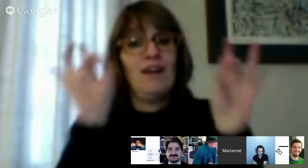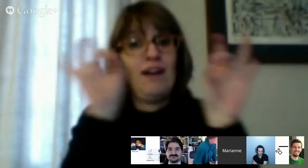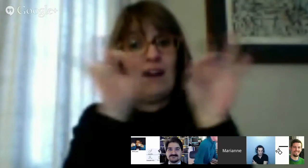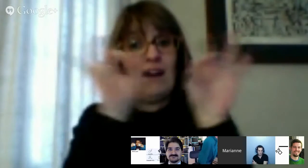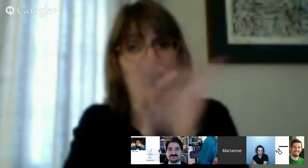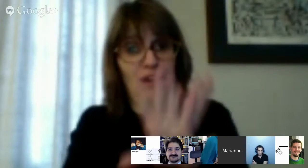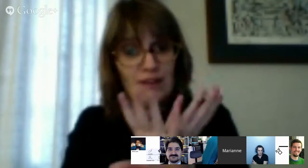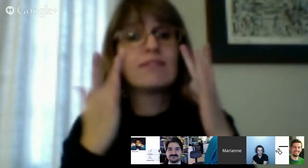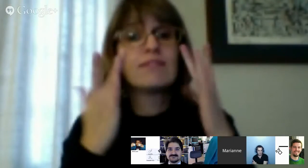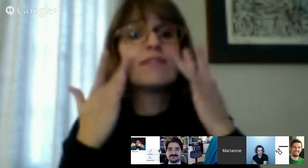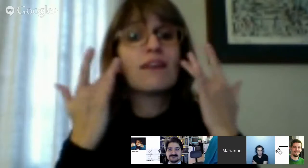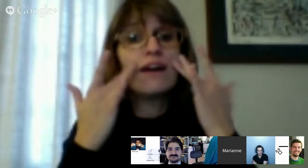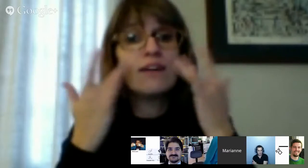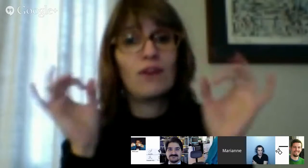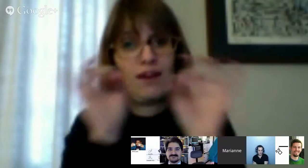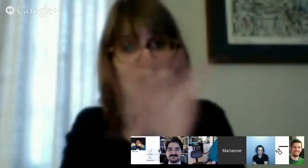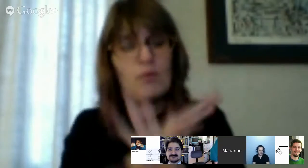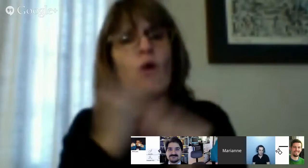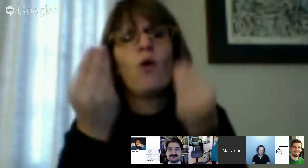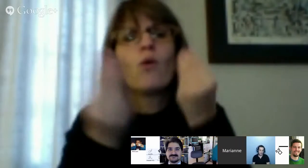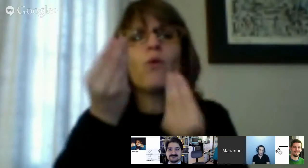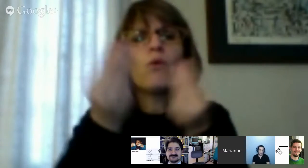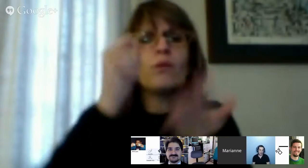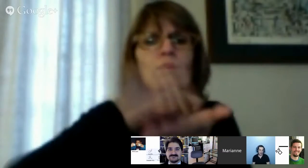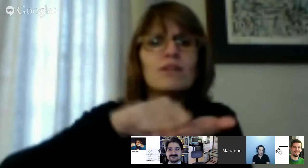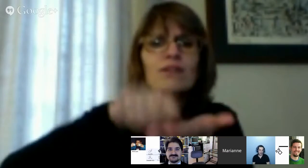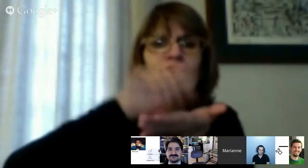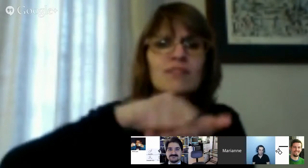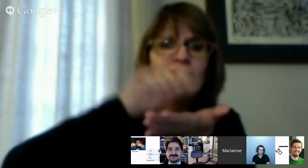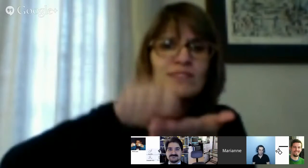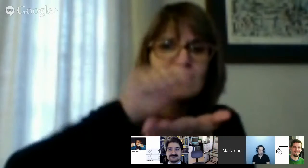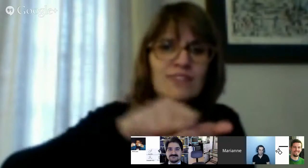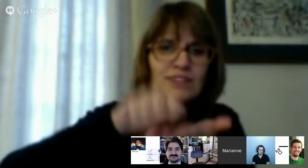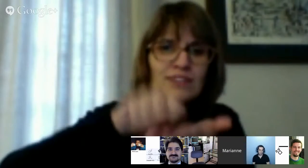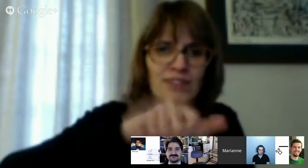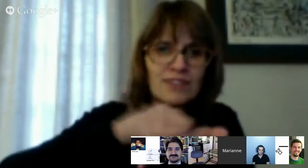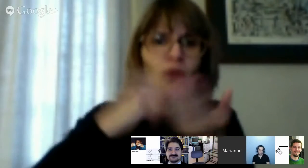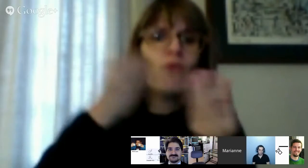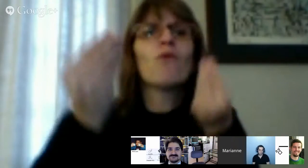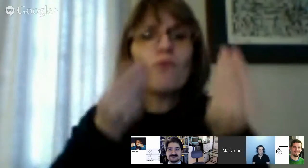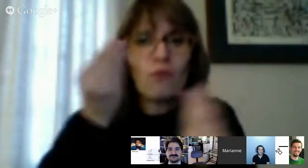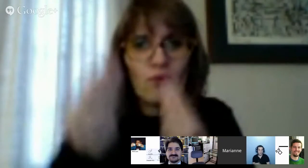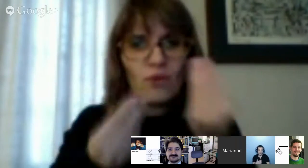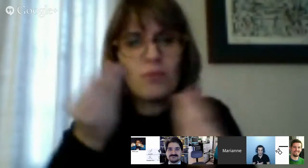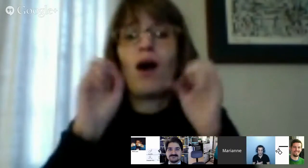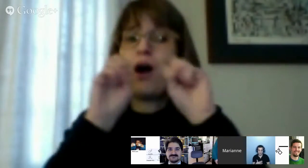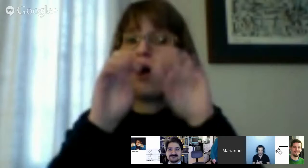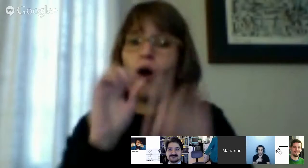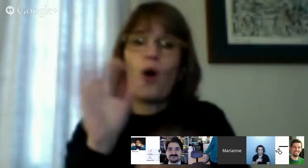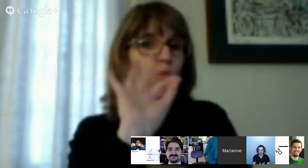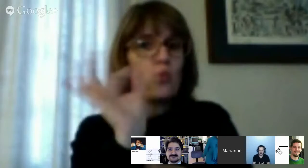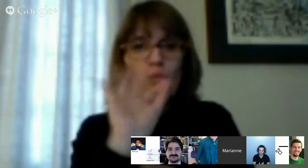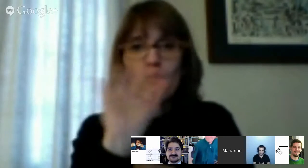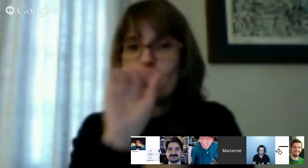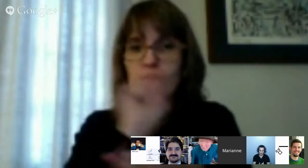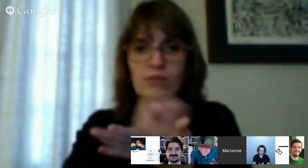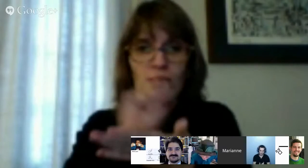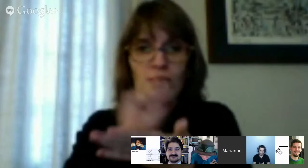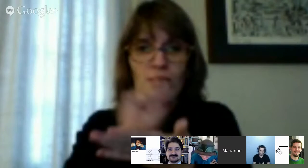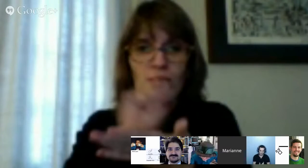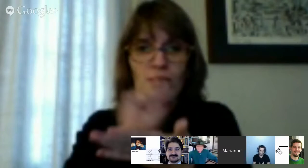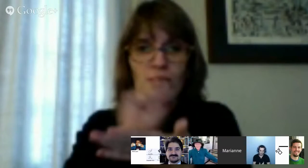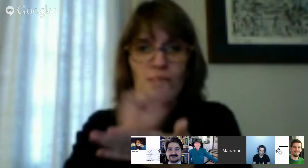França. Isso nós fazíamos brincadeiras com o teatro